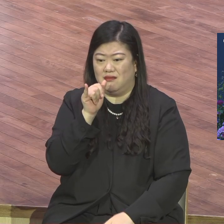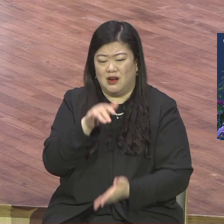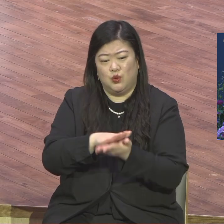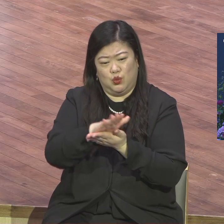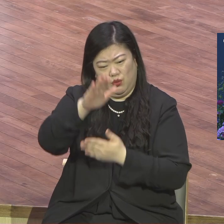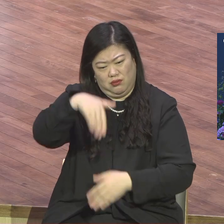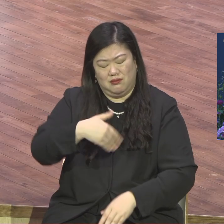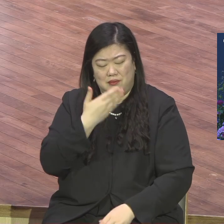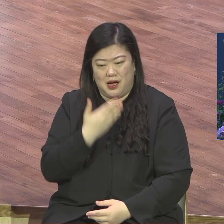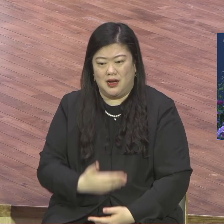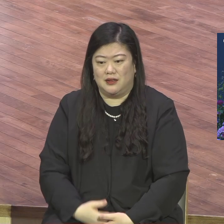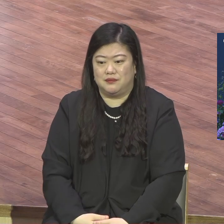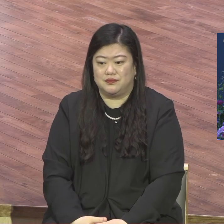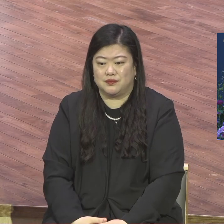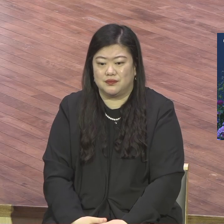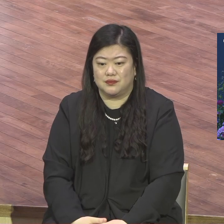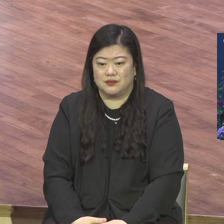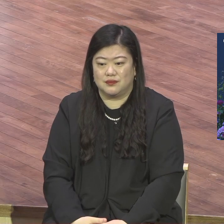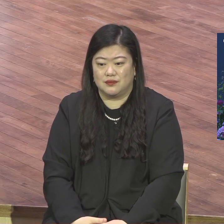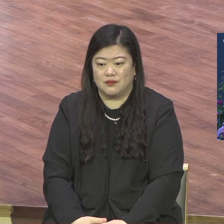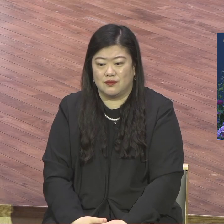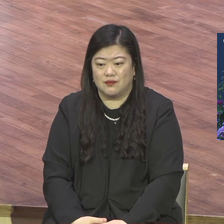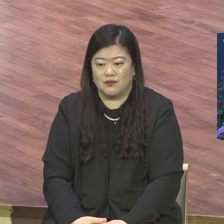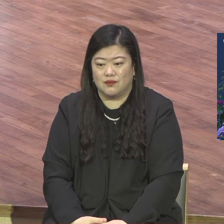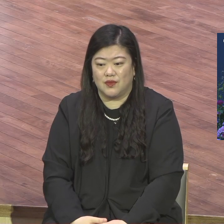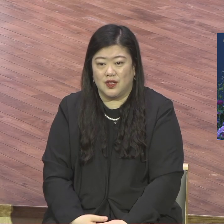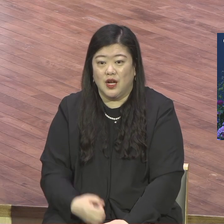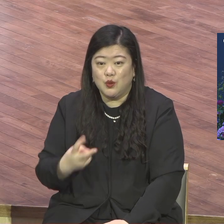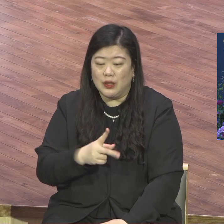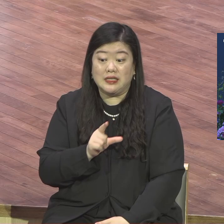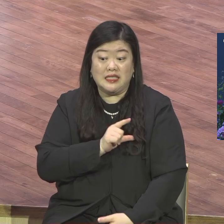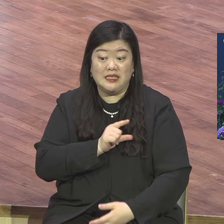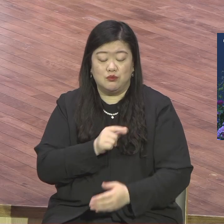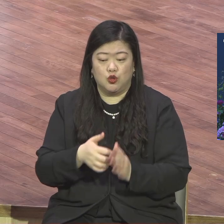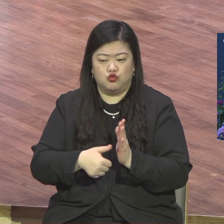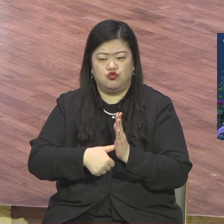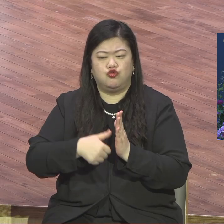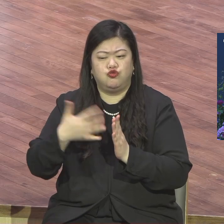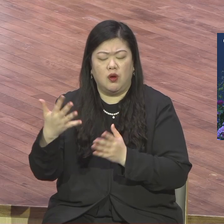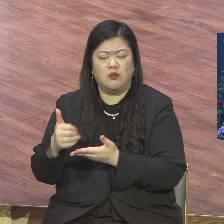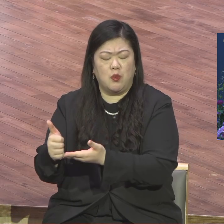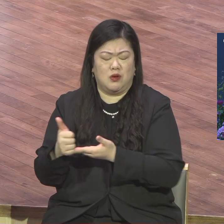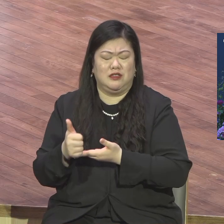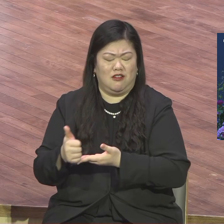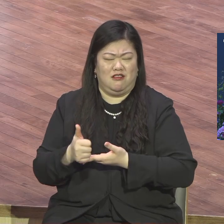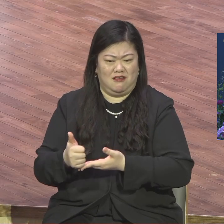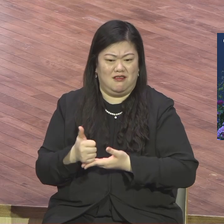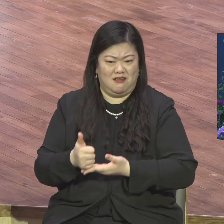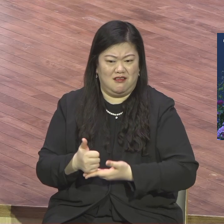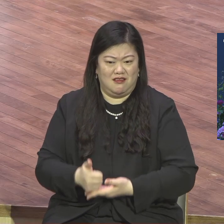그 들으면 잘 아는 유명한 분들이 많이 와요. 유명한 분들 많이 옵니다.